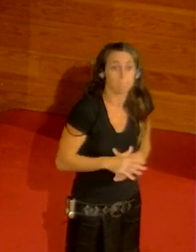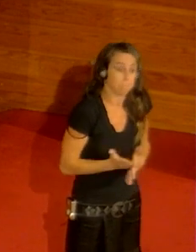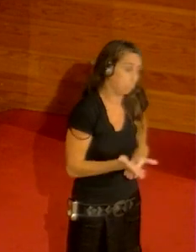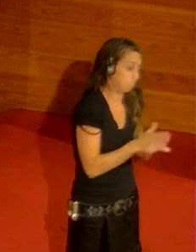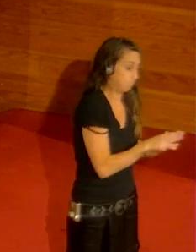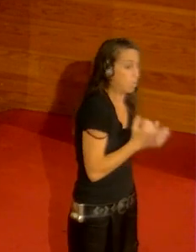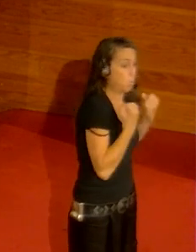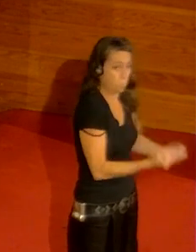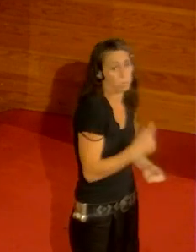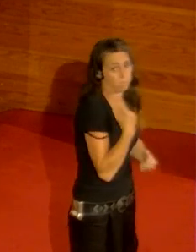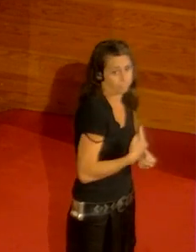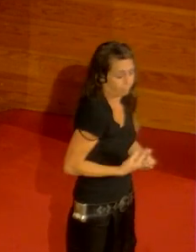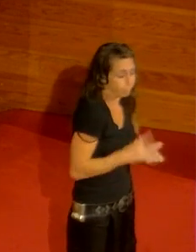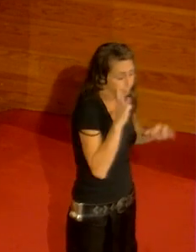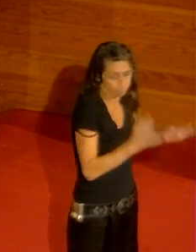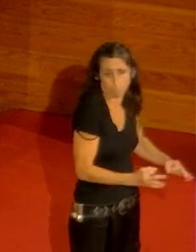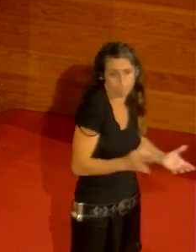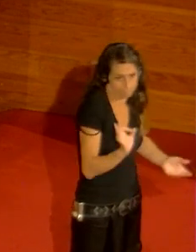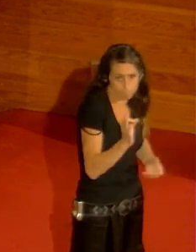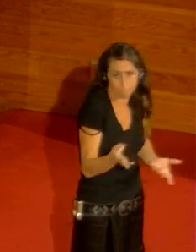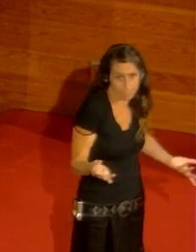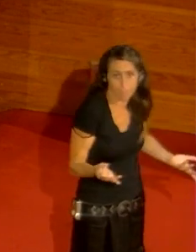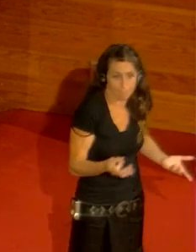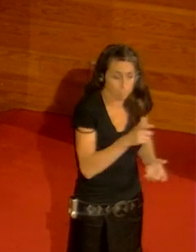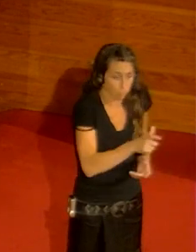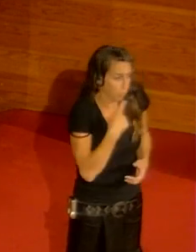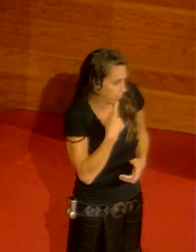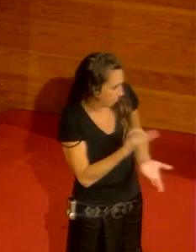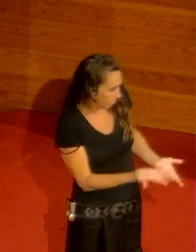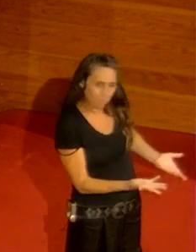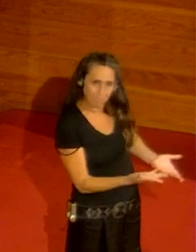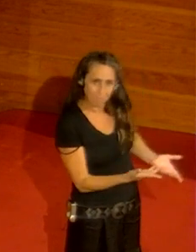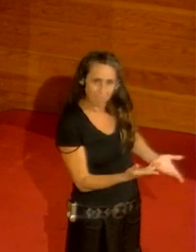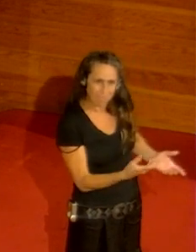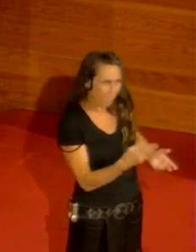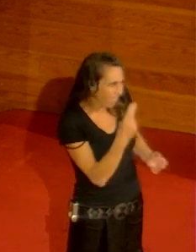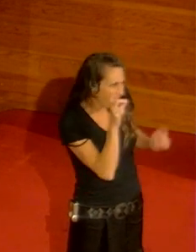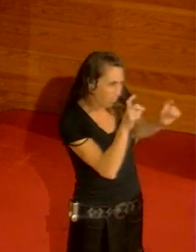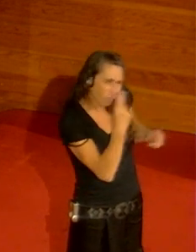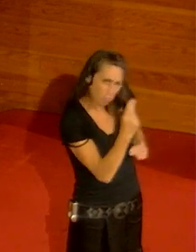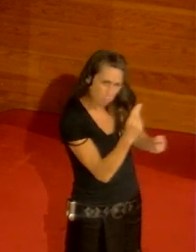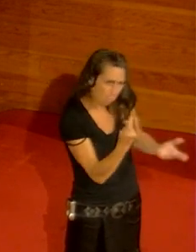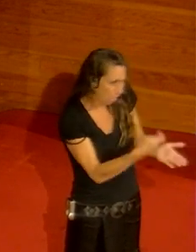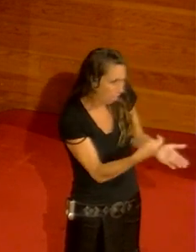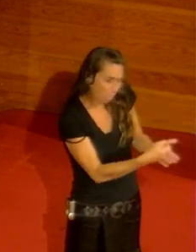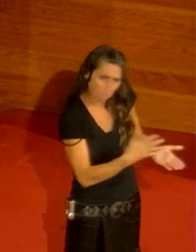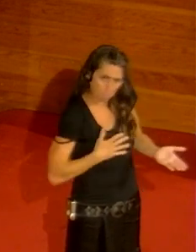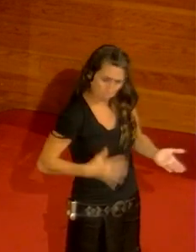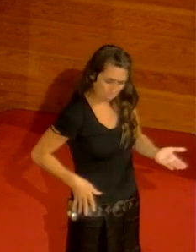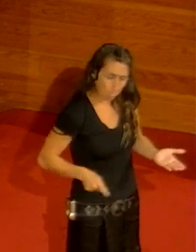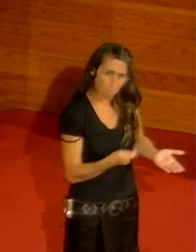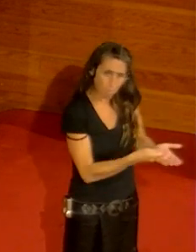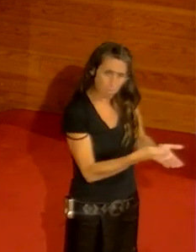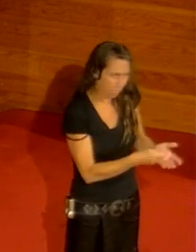gente dices que no podemos seguir financiando esto porque estamos pagando educación como Educación Pública una formación que